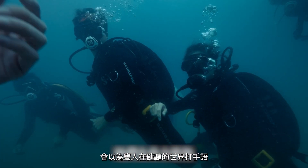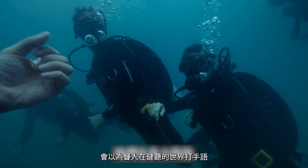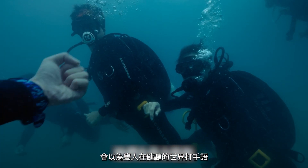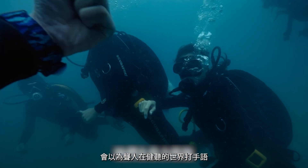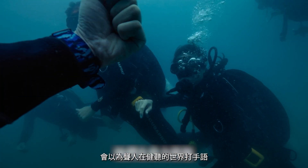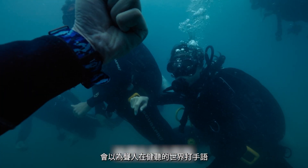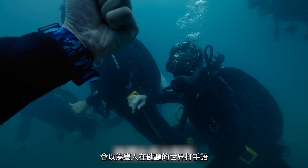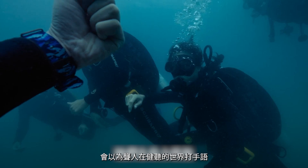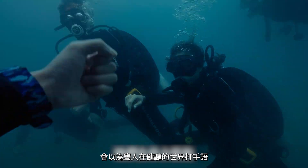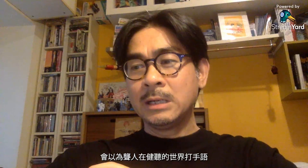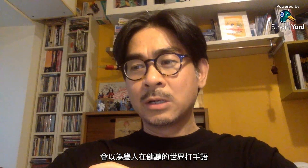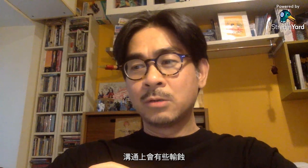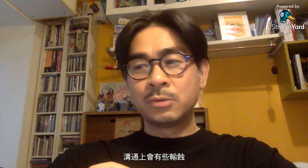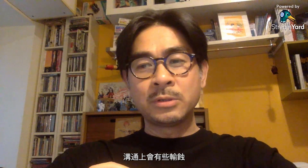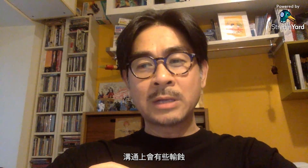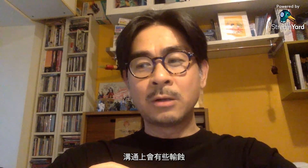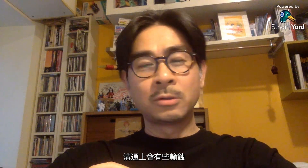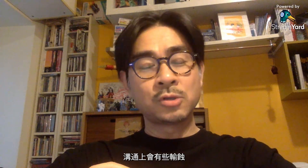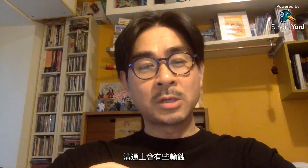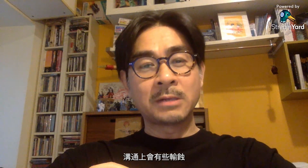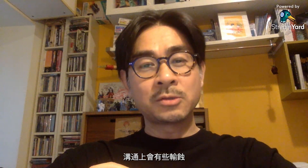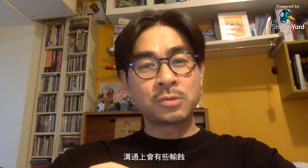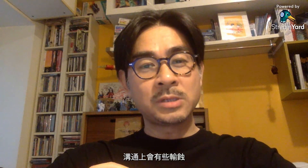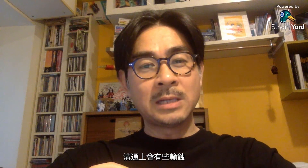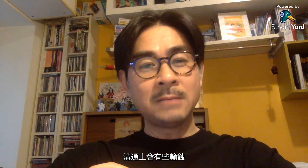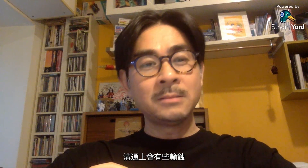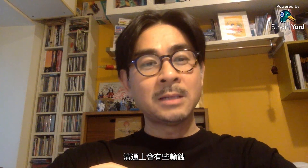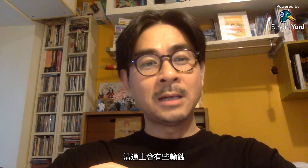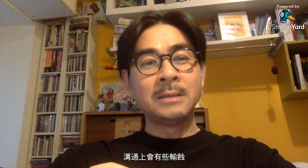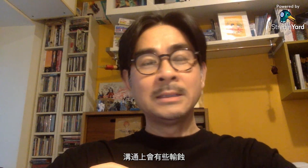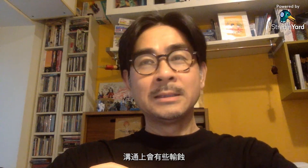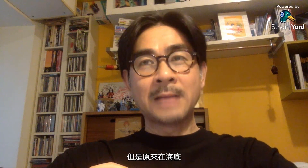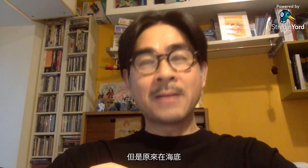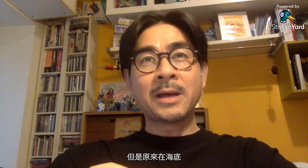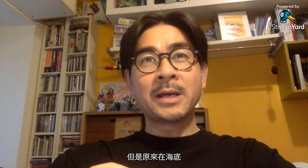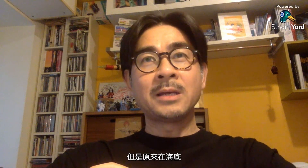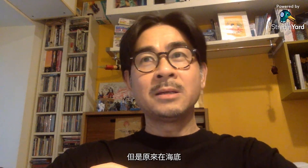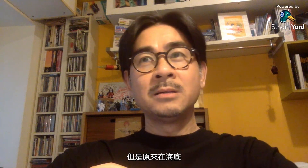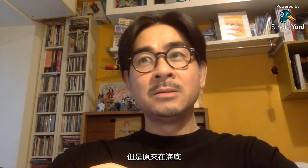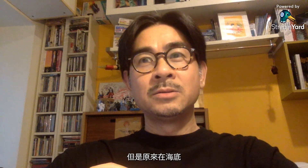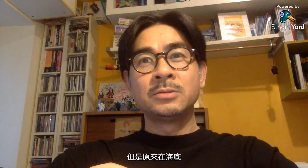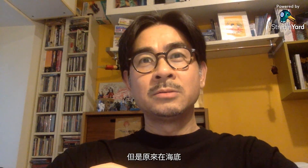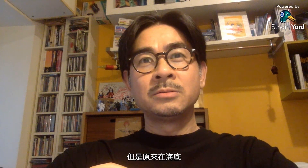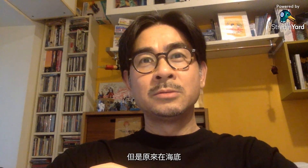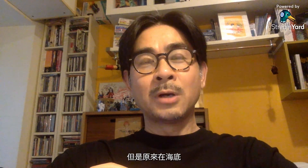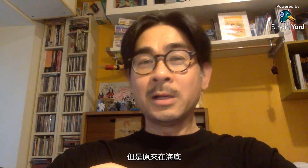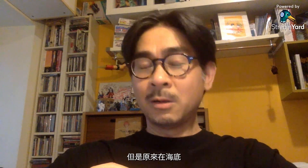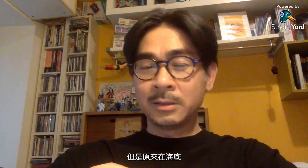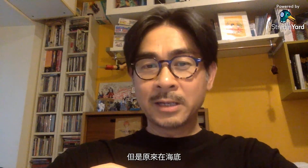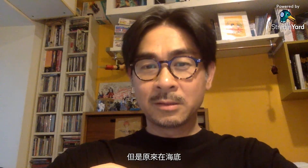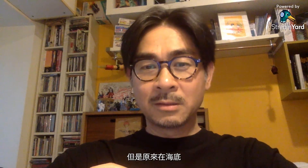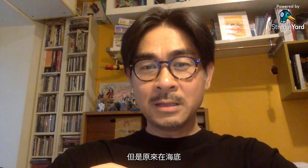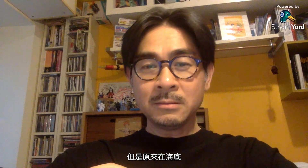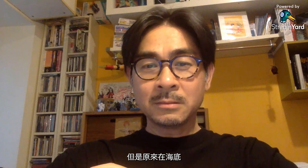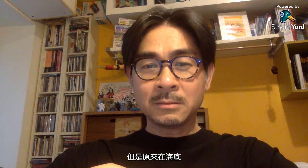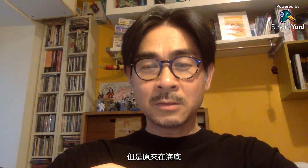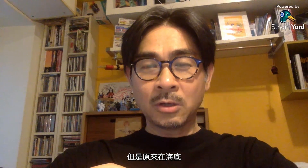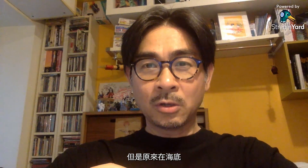邊打手語咧，佢會溝通上有啲輸蝕啦，但係原來喺海底嗰度咧。佢